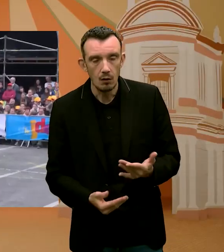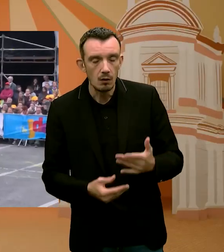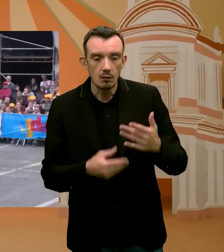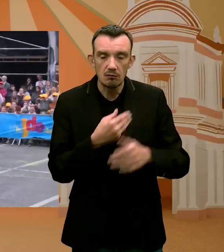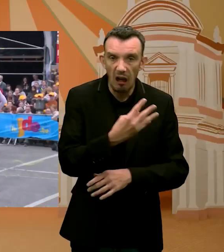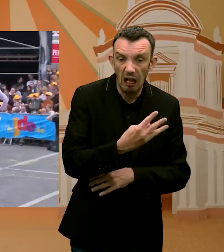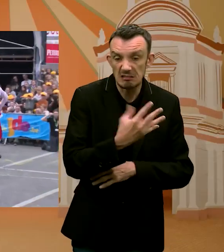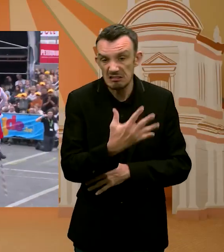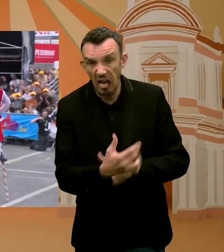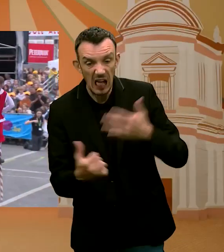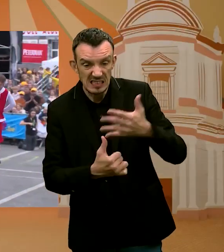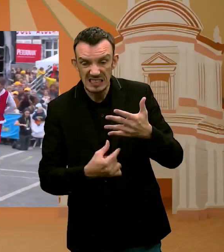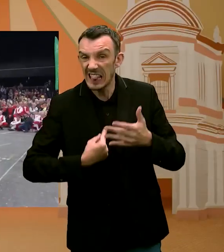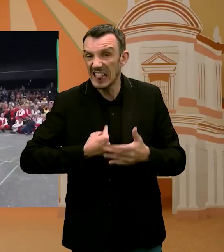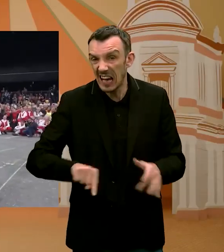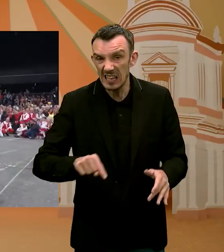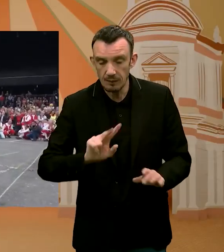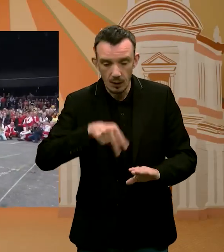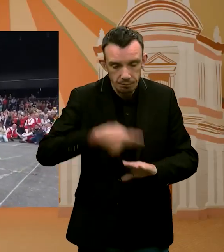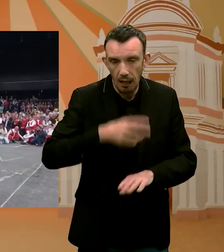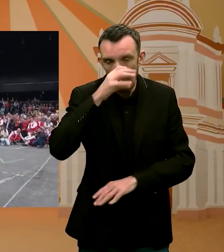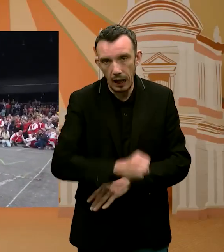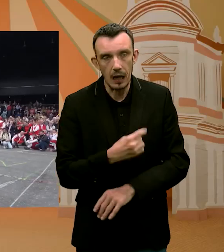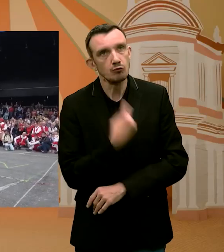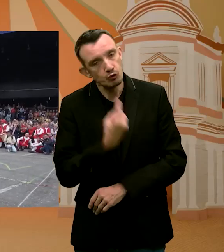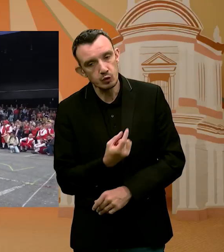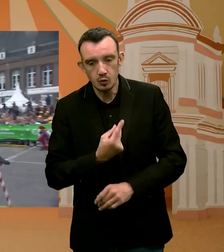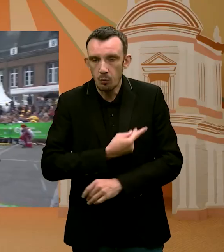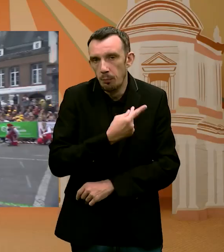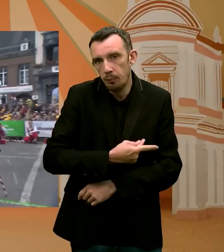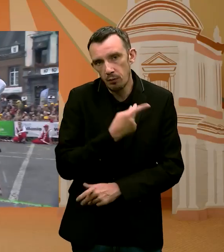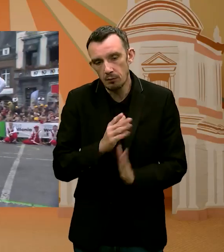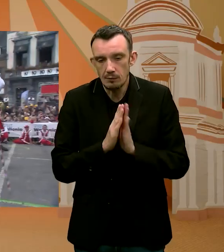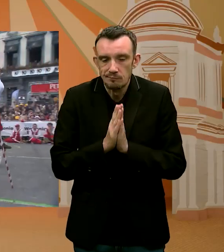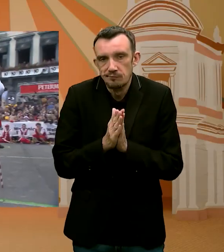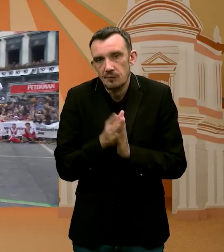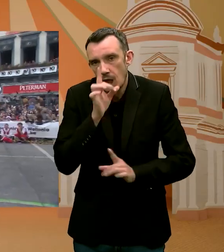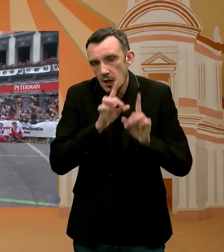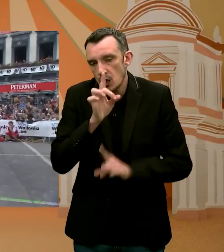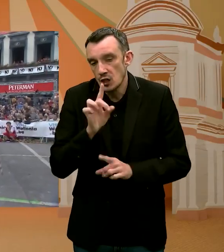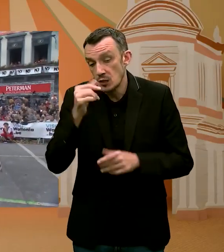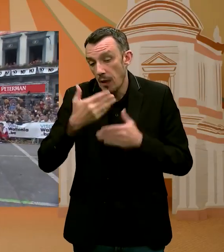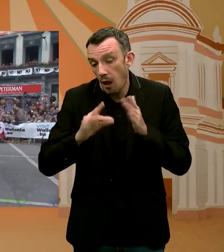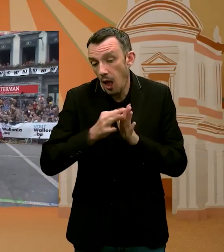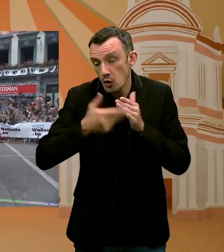mais voilà, j'espère un jour qu'il l'aura parce qu'il le mérite aussi. Et voilà. Surtout avec une prestation comme cette année qui était